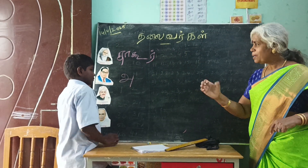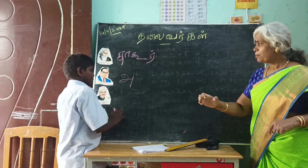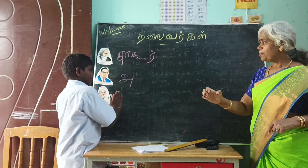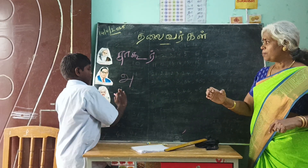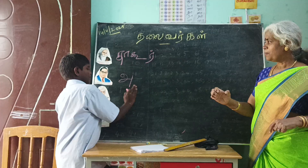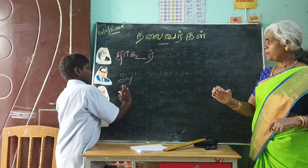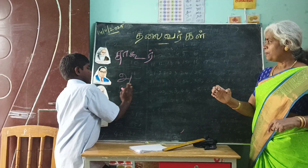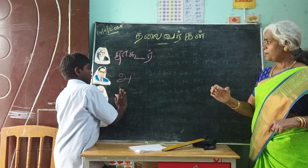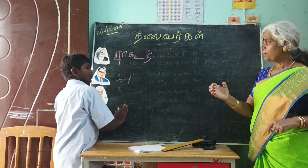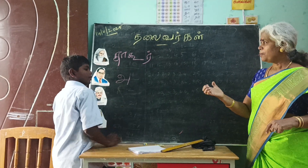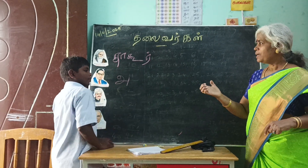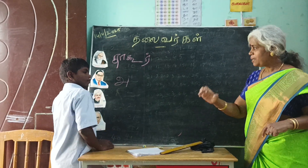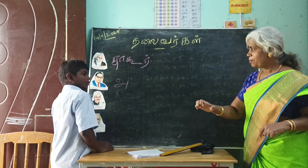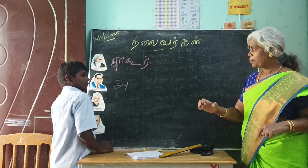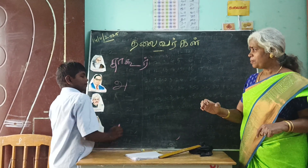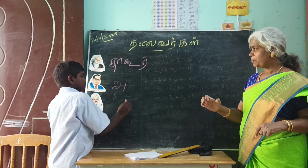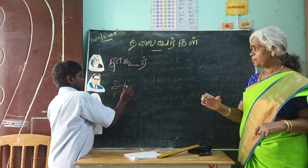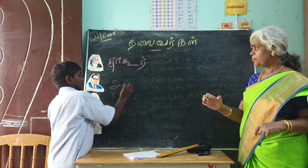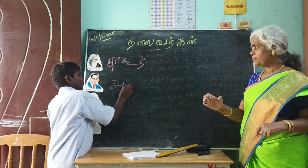இம் இம்